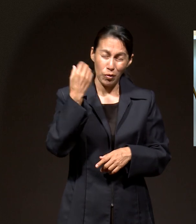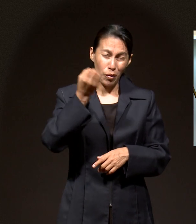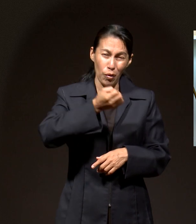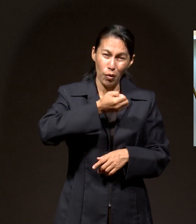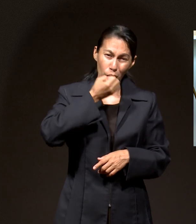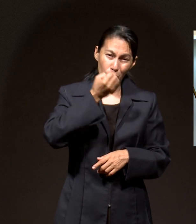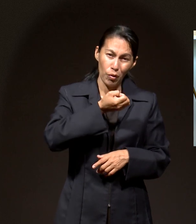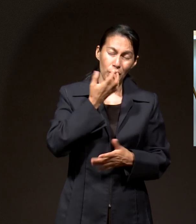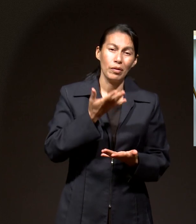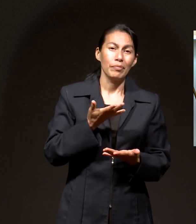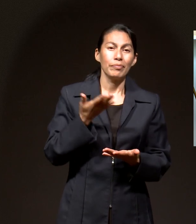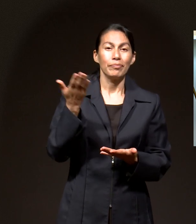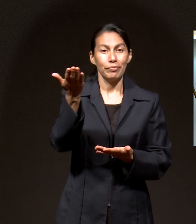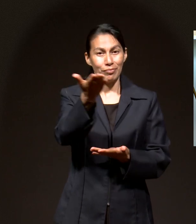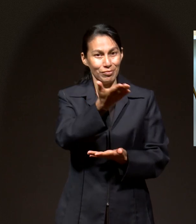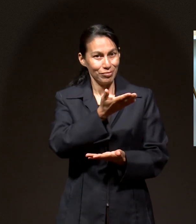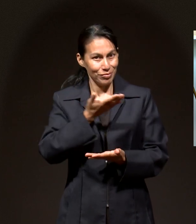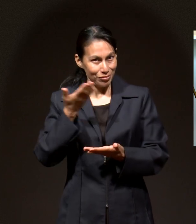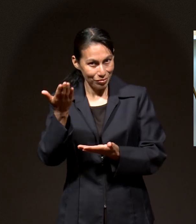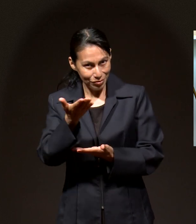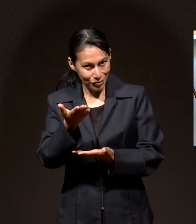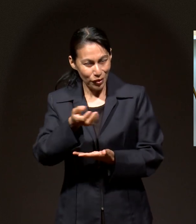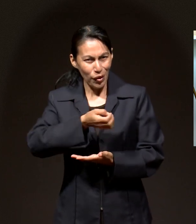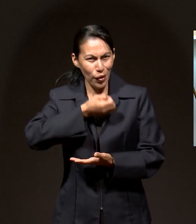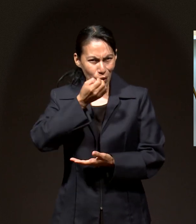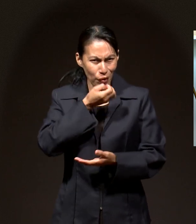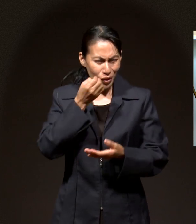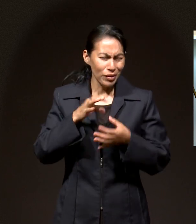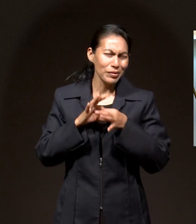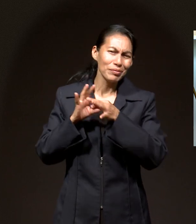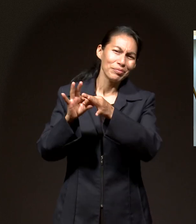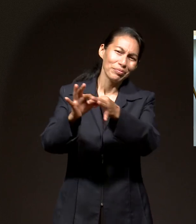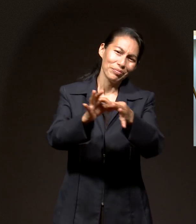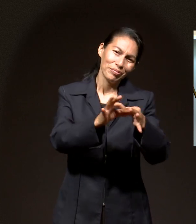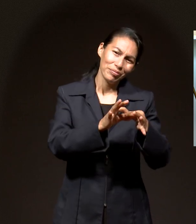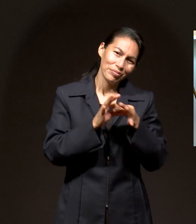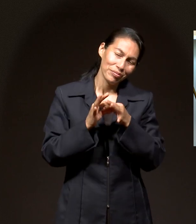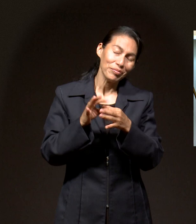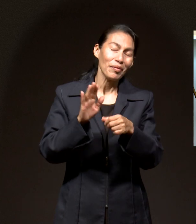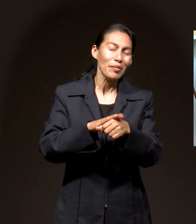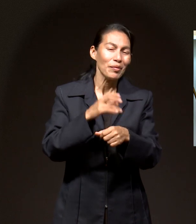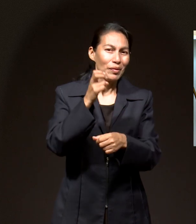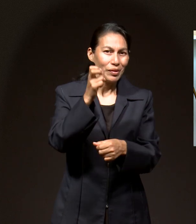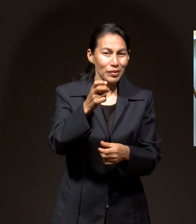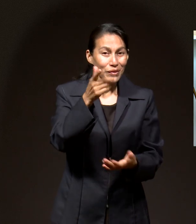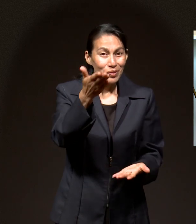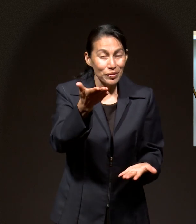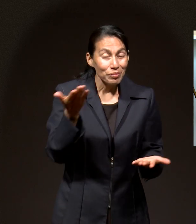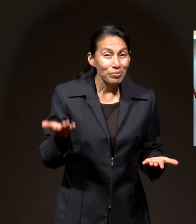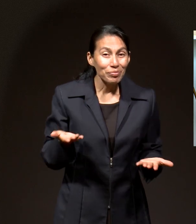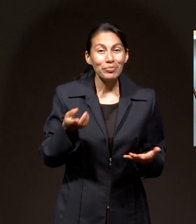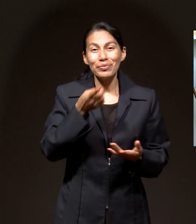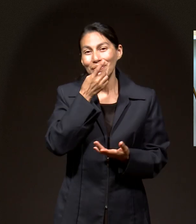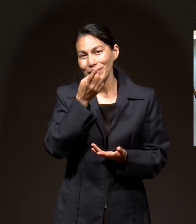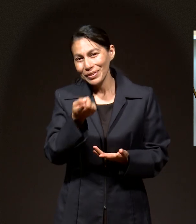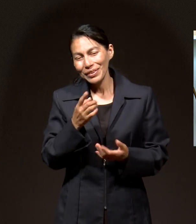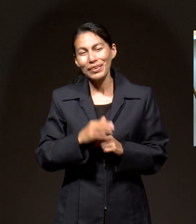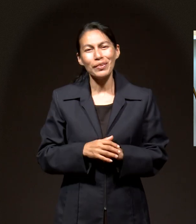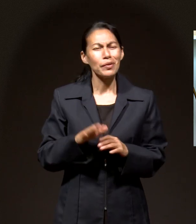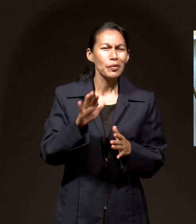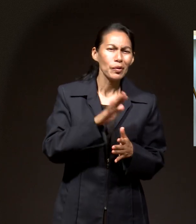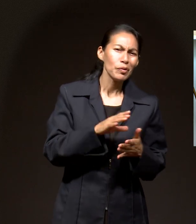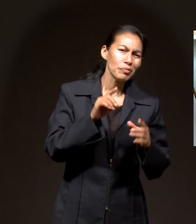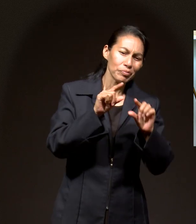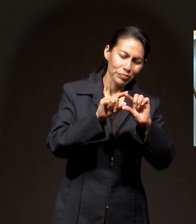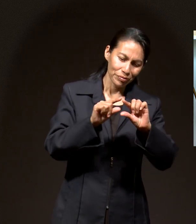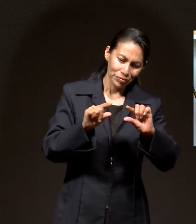no solo ellas, el privilegio de todos nosotros. Estaremos orando por eso que ustedes estén mencionando